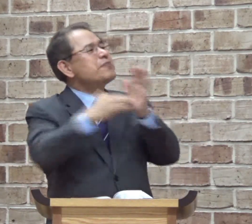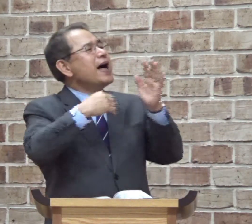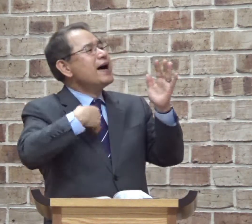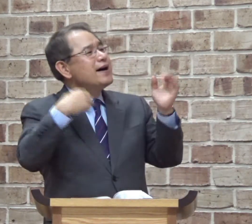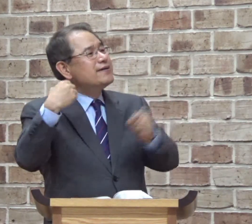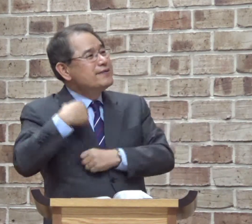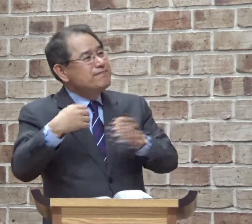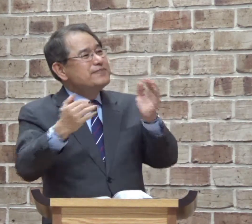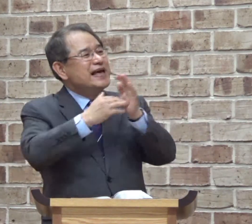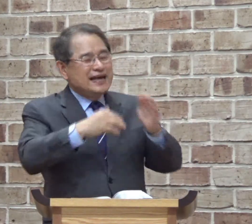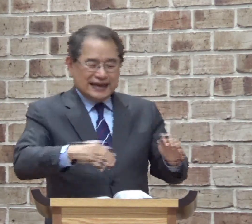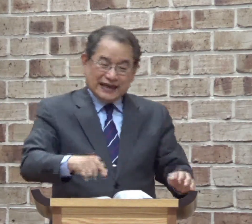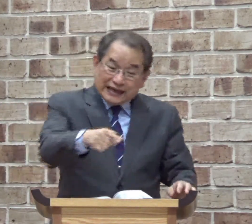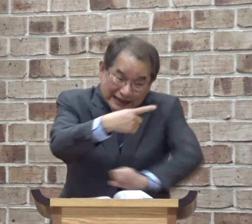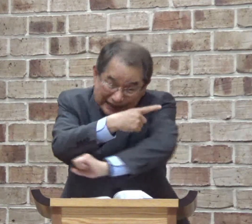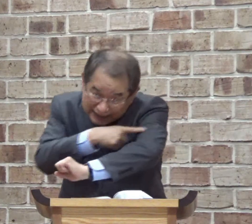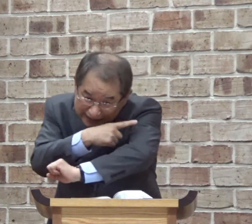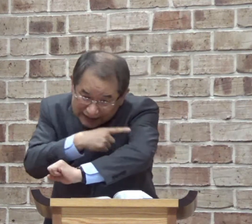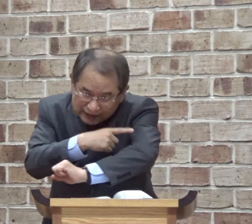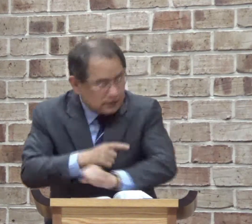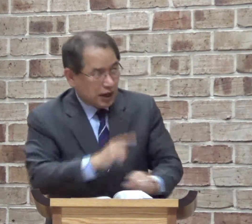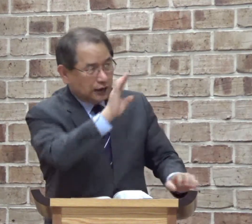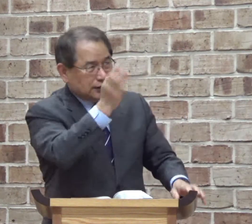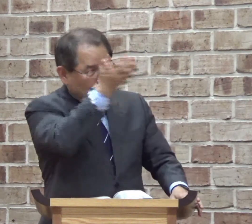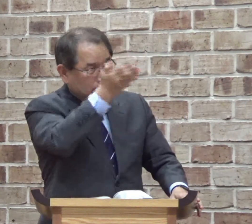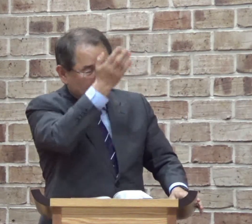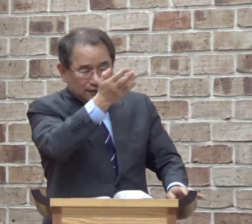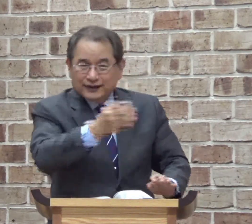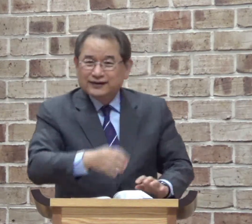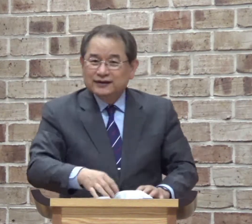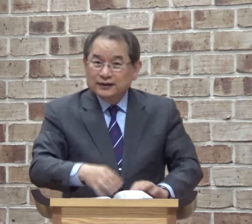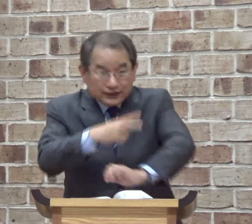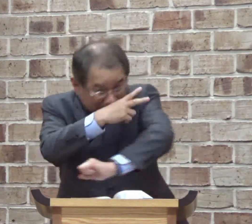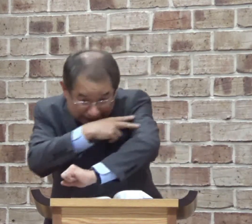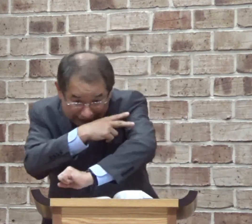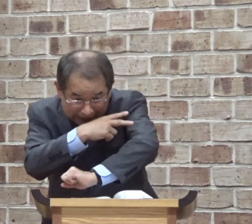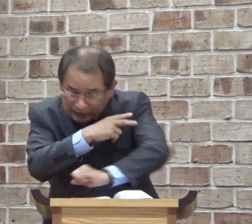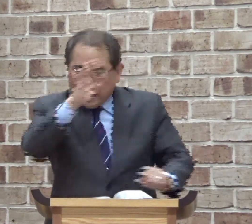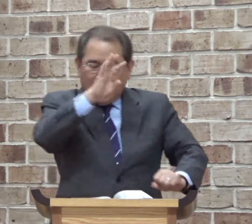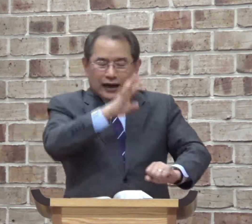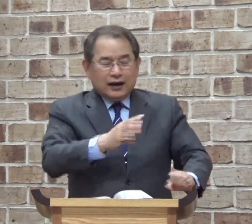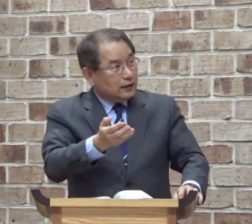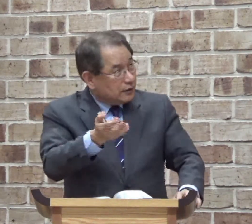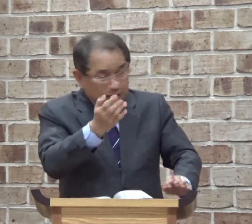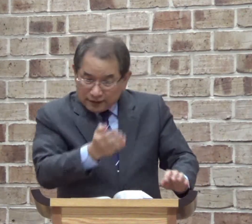너 군대를 다녀오셨습니까? 라고 물었더니 계급이 어느 정도 되니까 했더니 점점 높이 말하더니